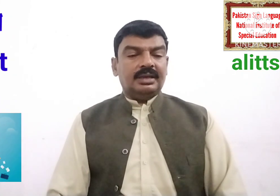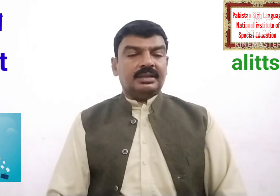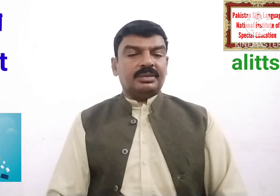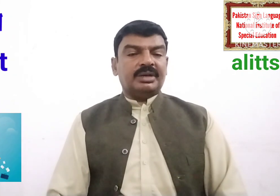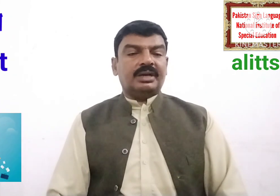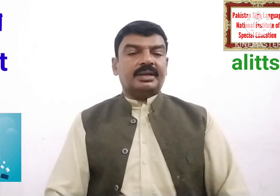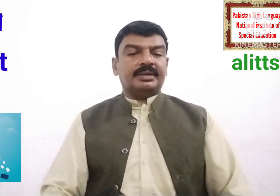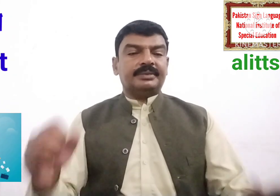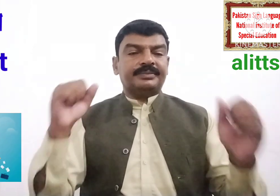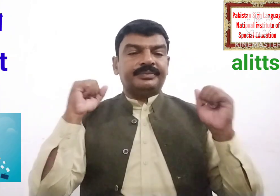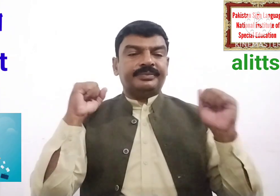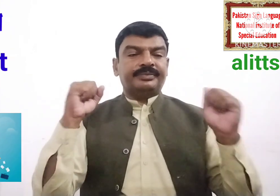एतबार,